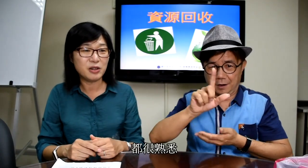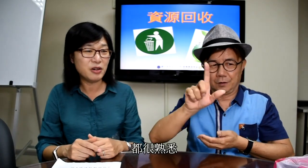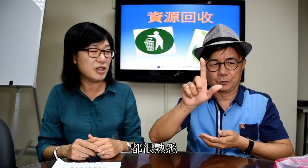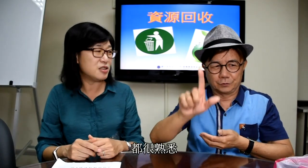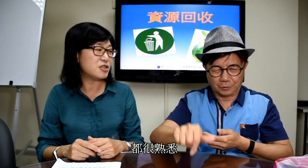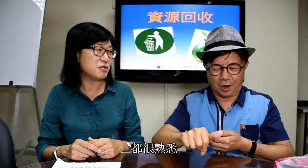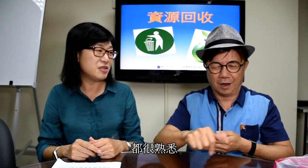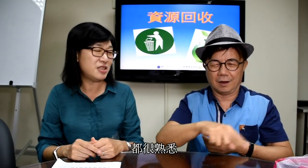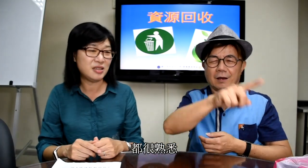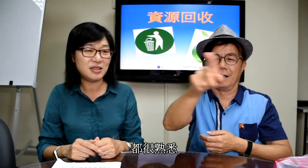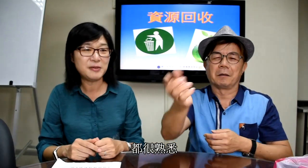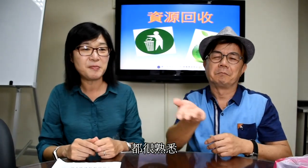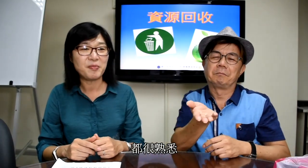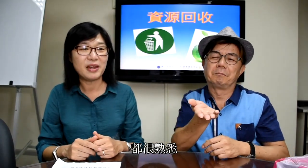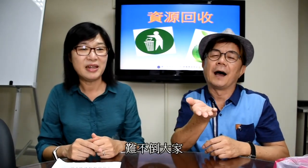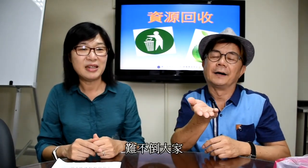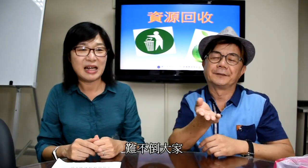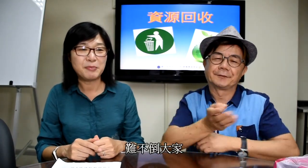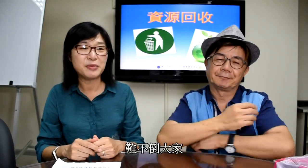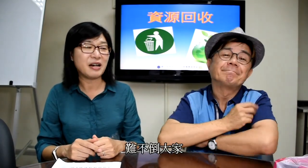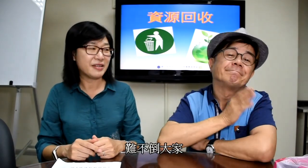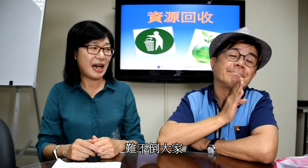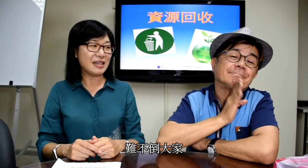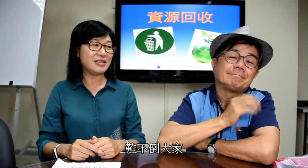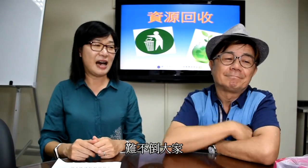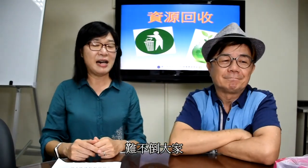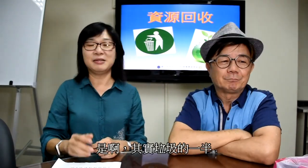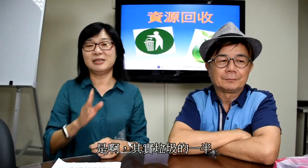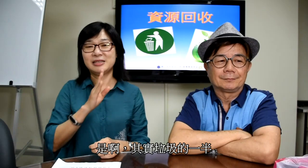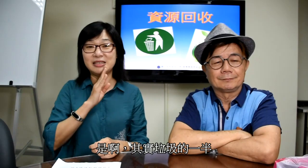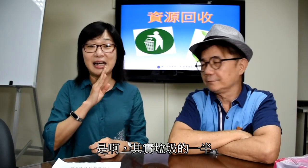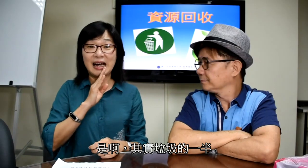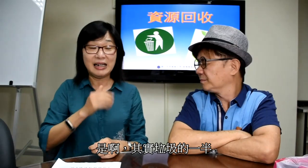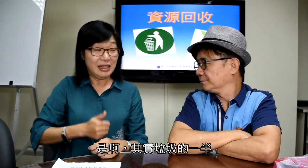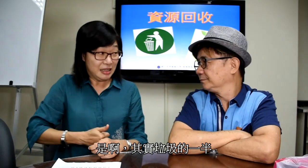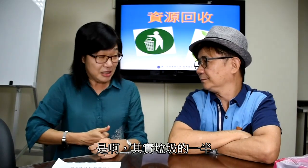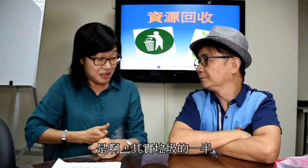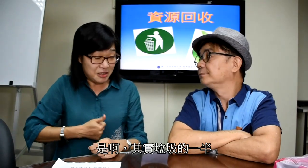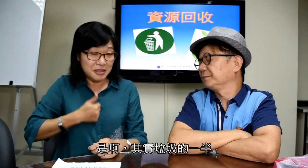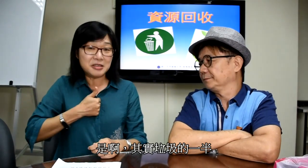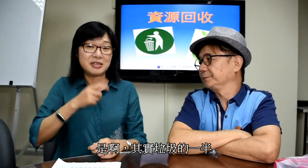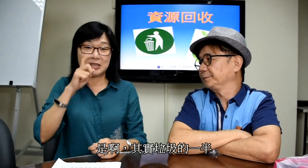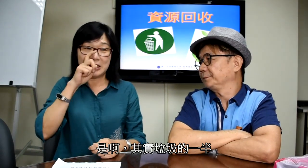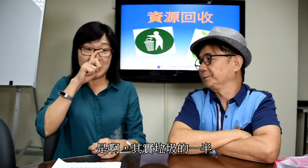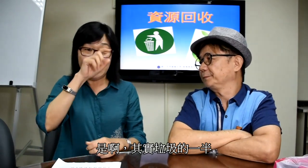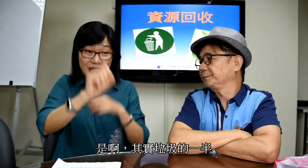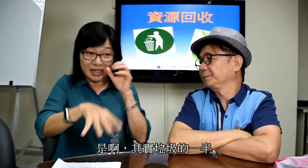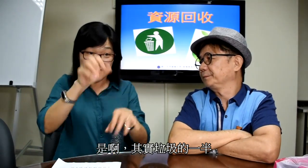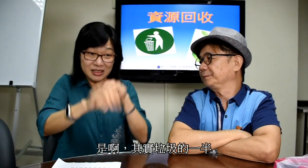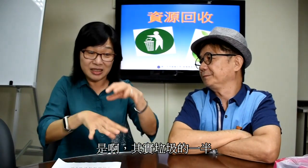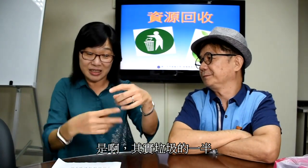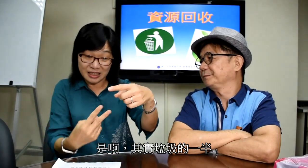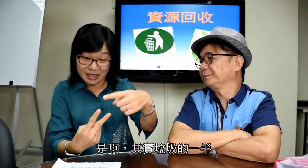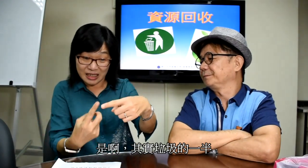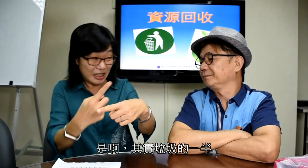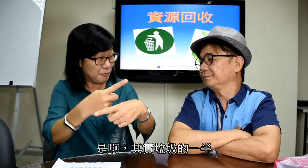很熟悉，难不倒大家。是啊，其实垃圾的一